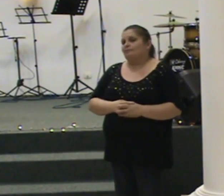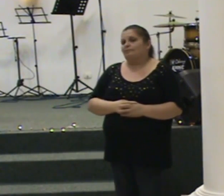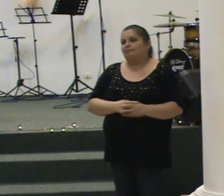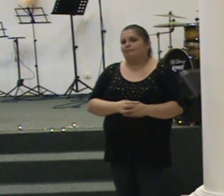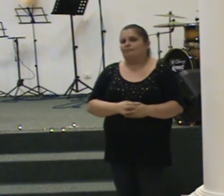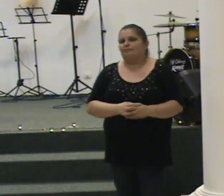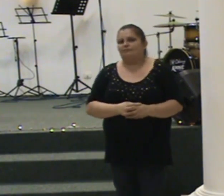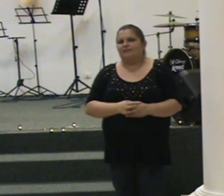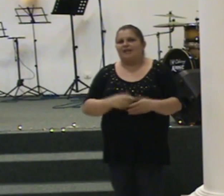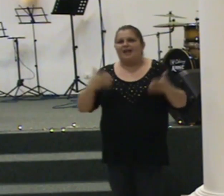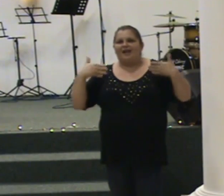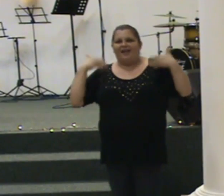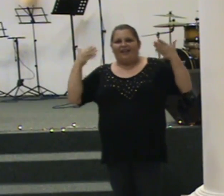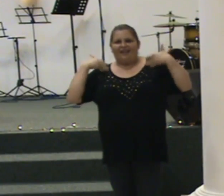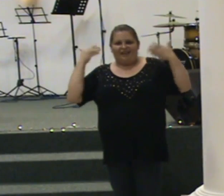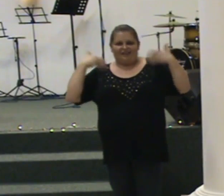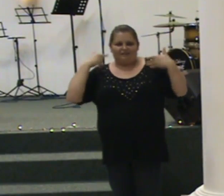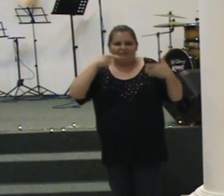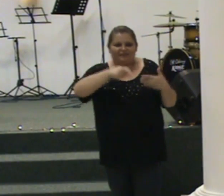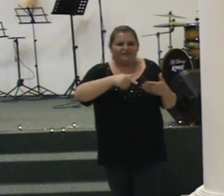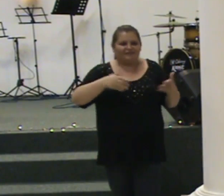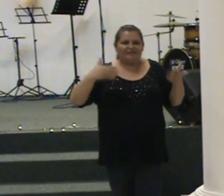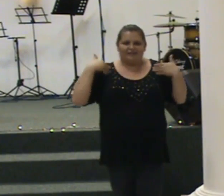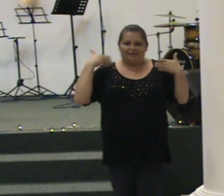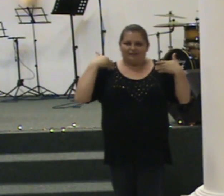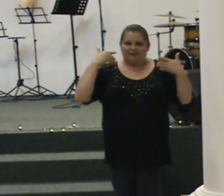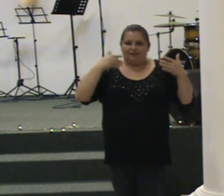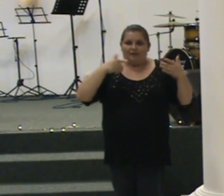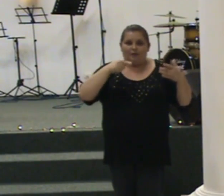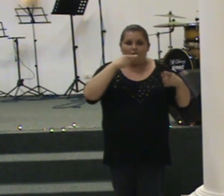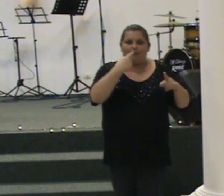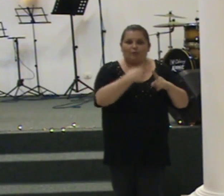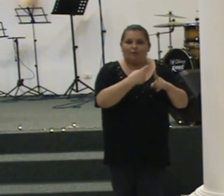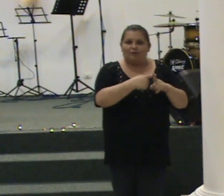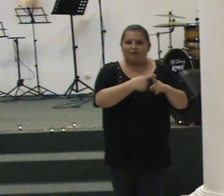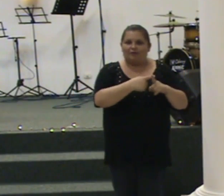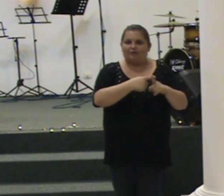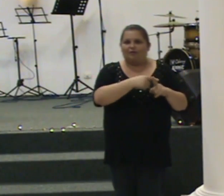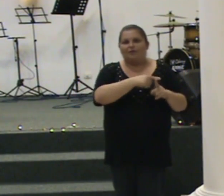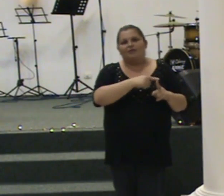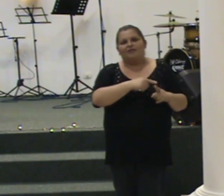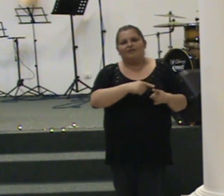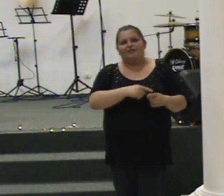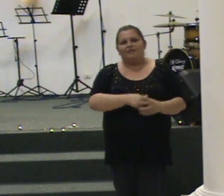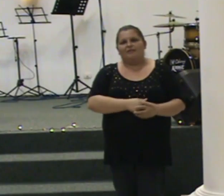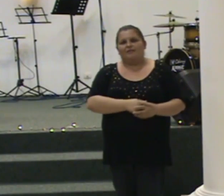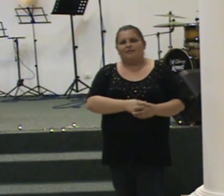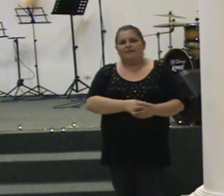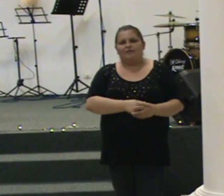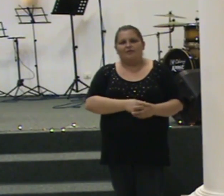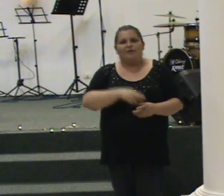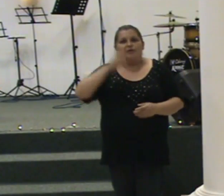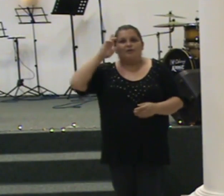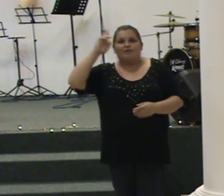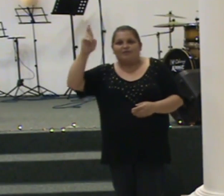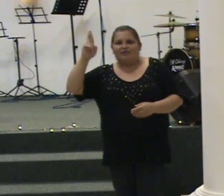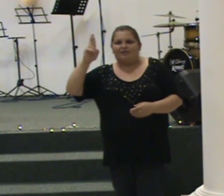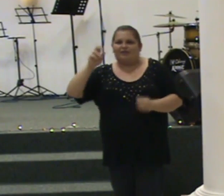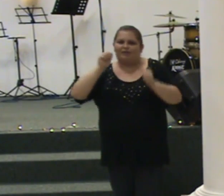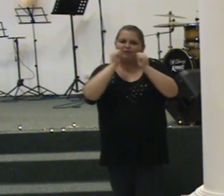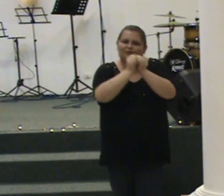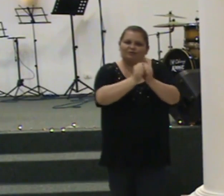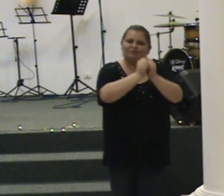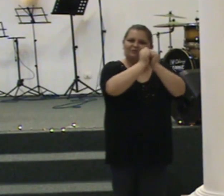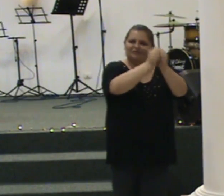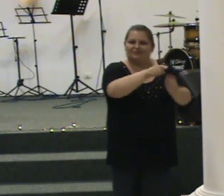alegra-te, agraciada, porque o nome dela era Maria. O anjo veio e disse assim: o Senhor está